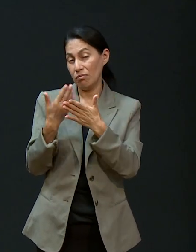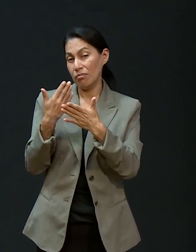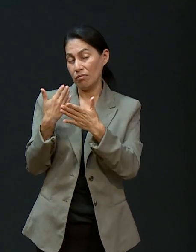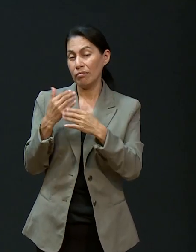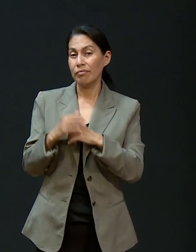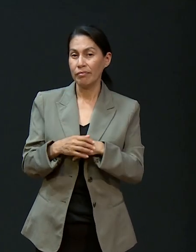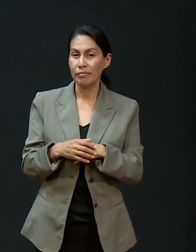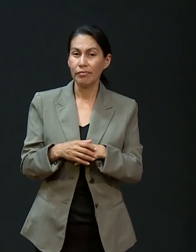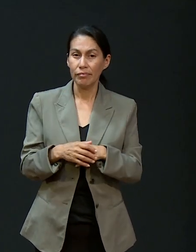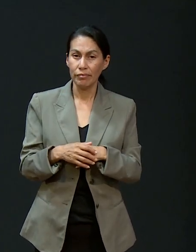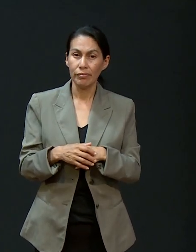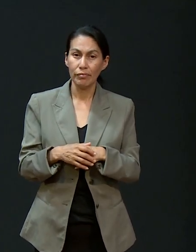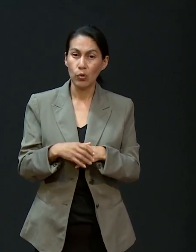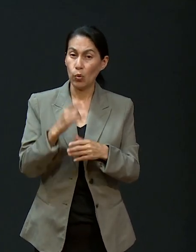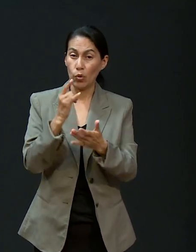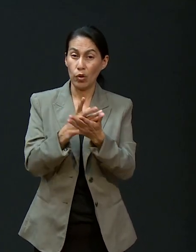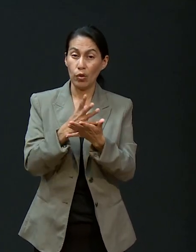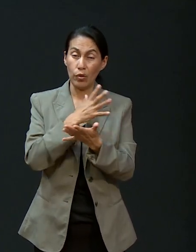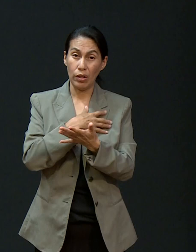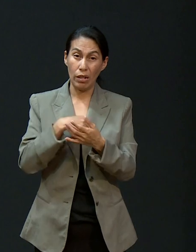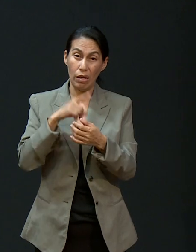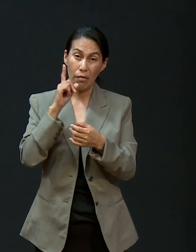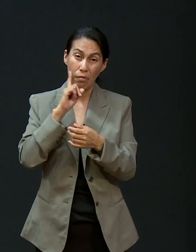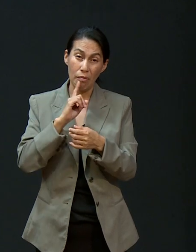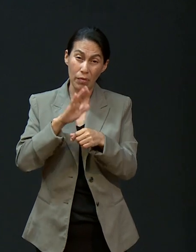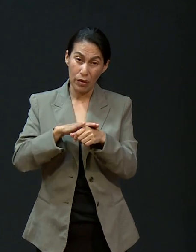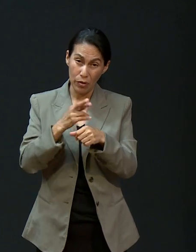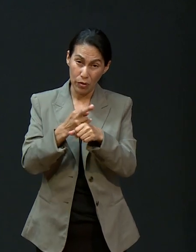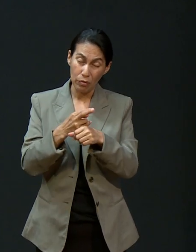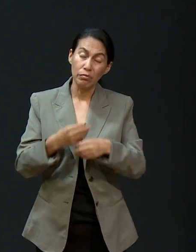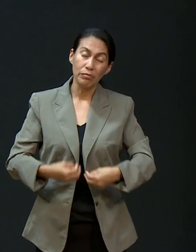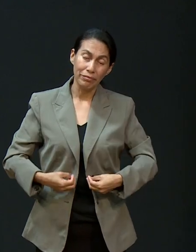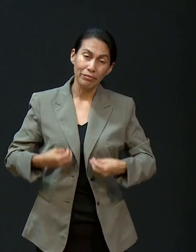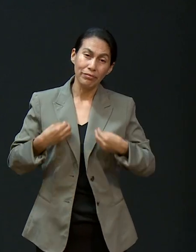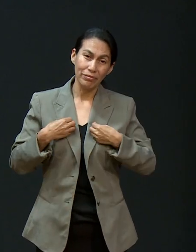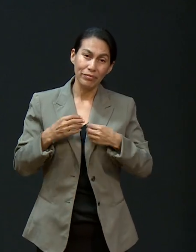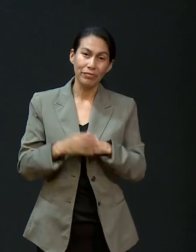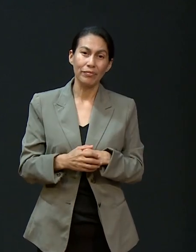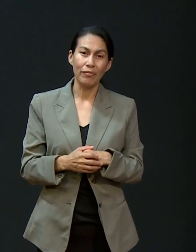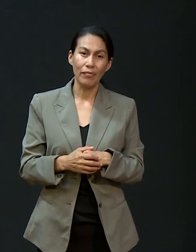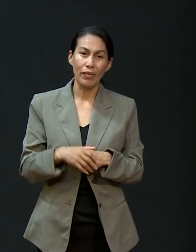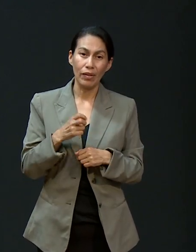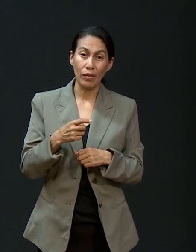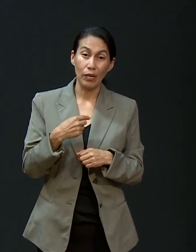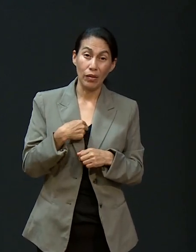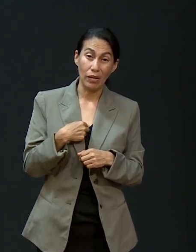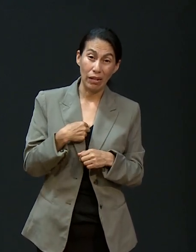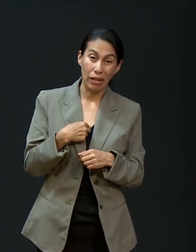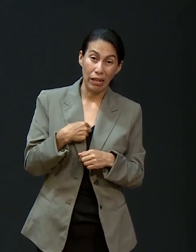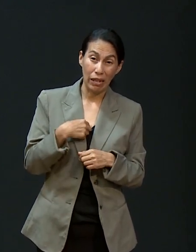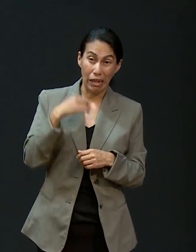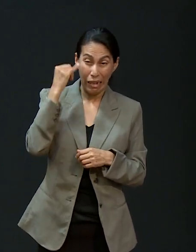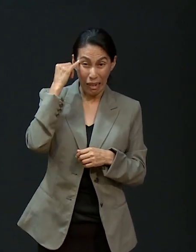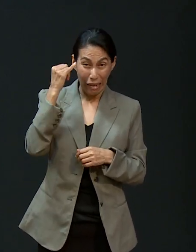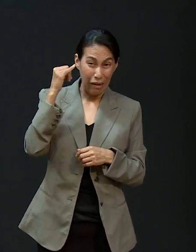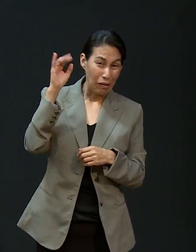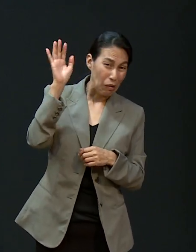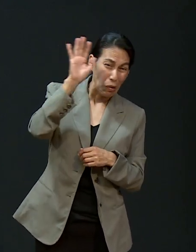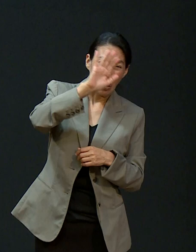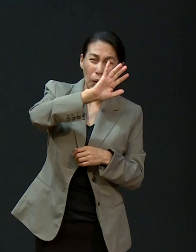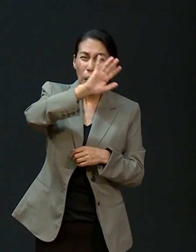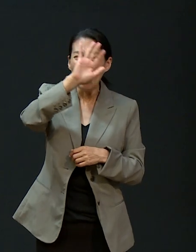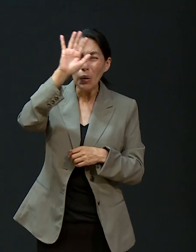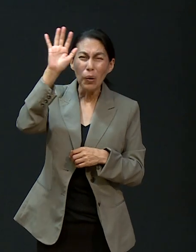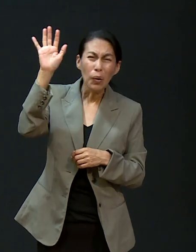embarazada. verdad fue antes, estaba embarazada. antes todavía. Y ahí, pues, ahí me quedé entonces muy